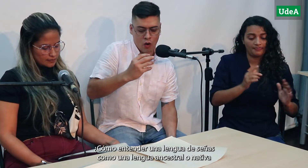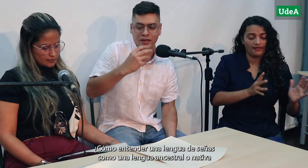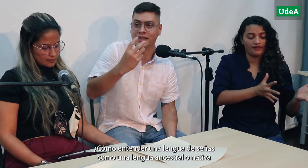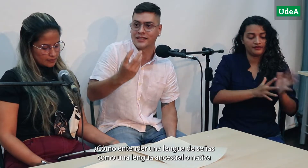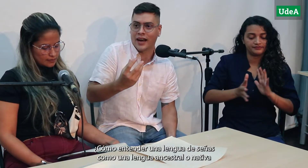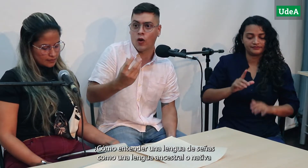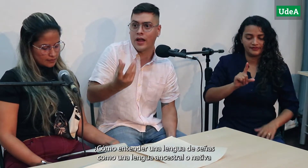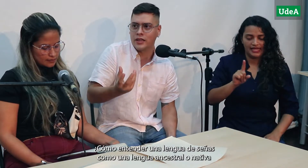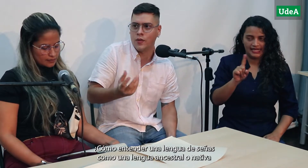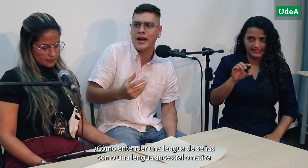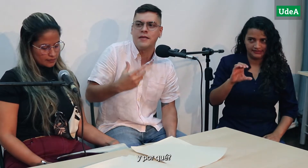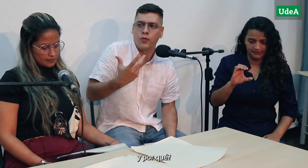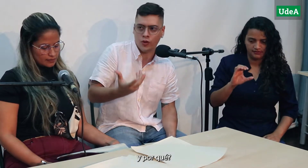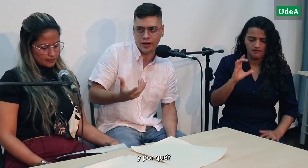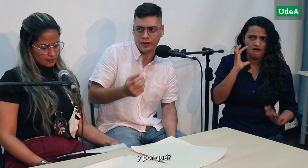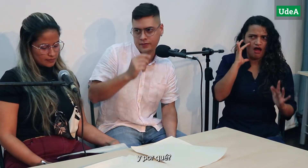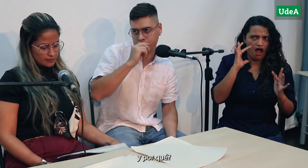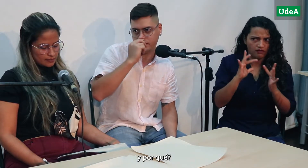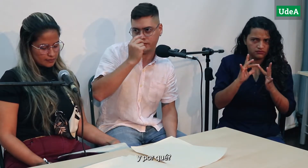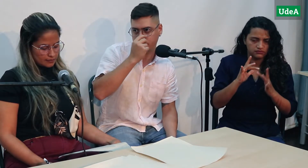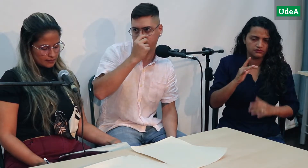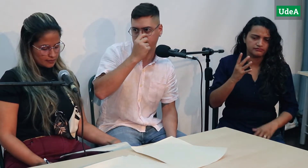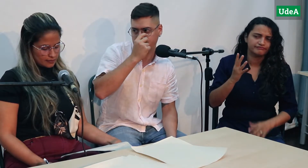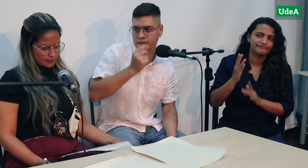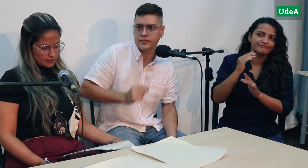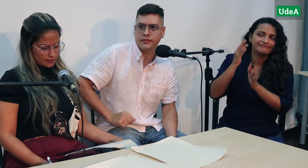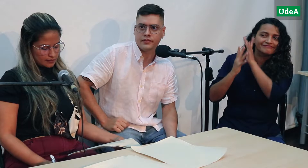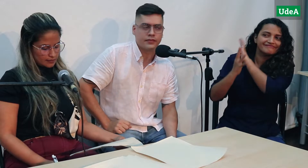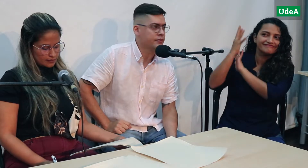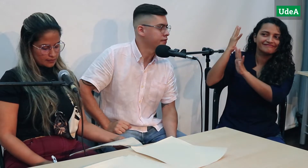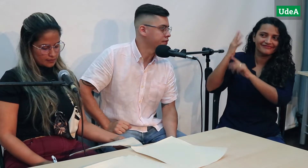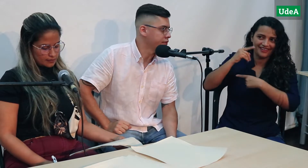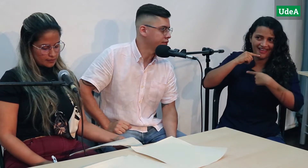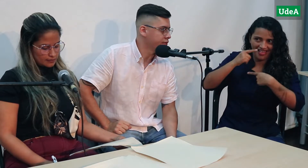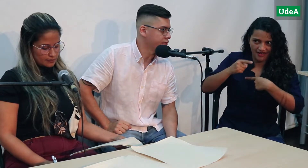una lengua ancestral o nativa y por qué.